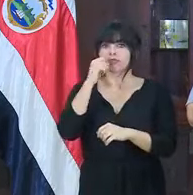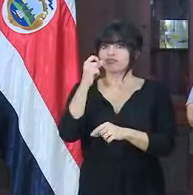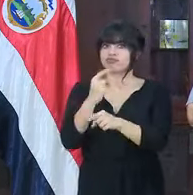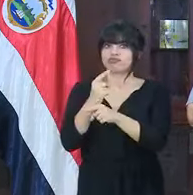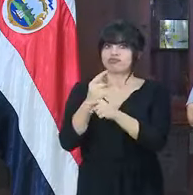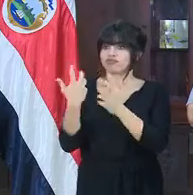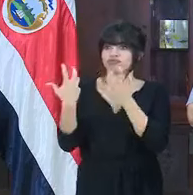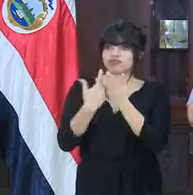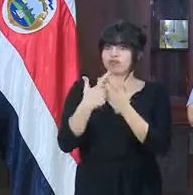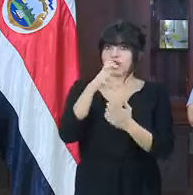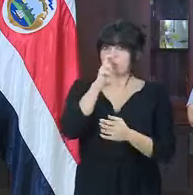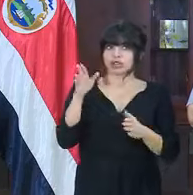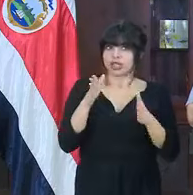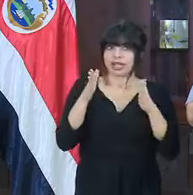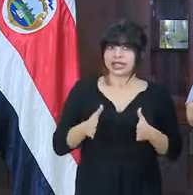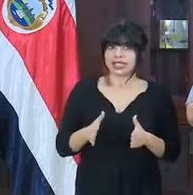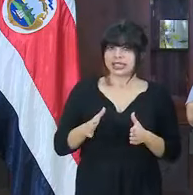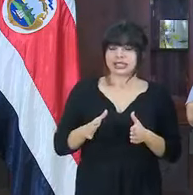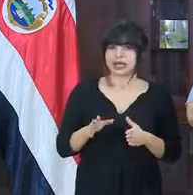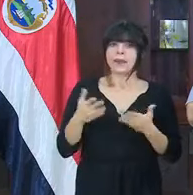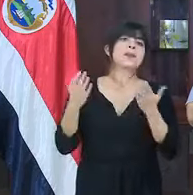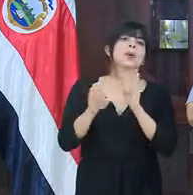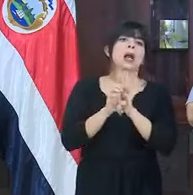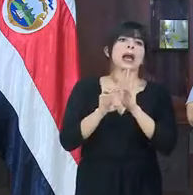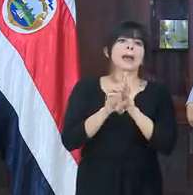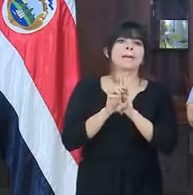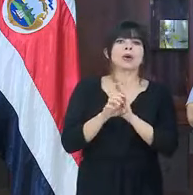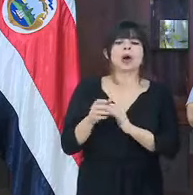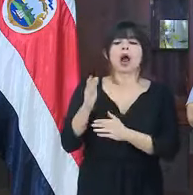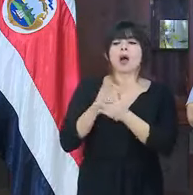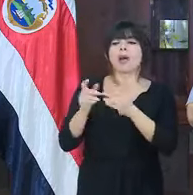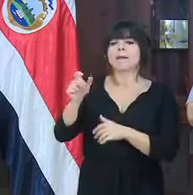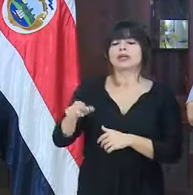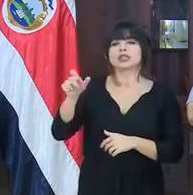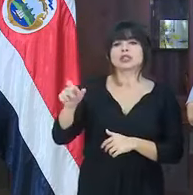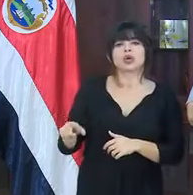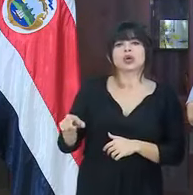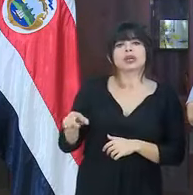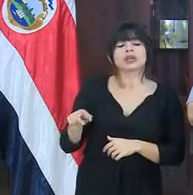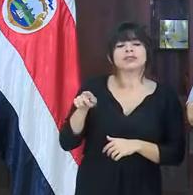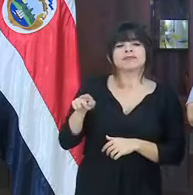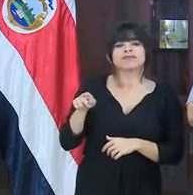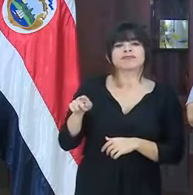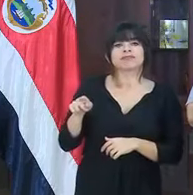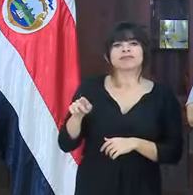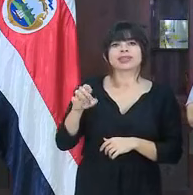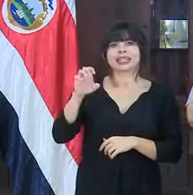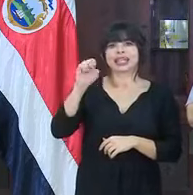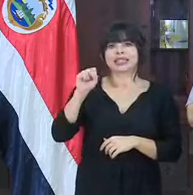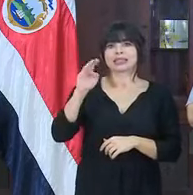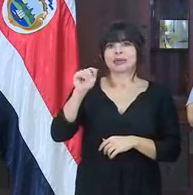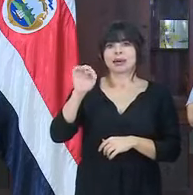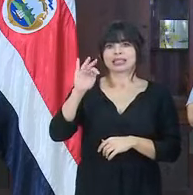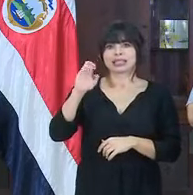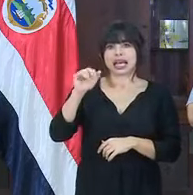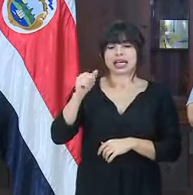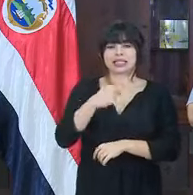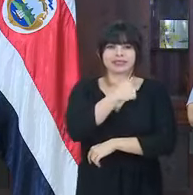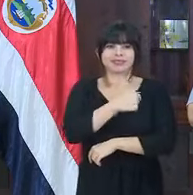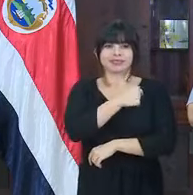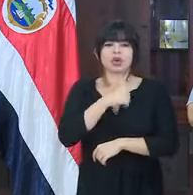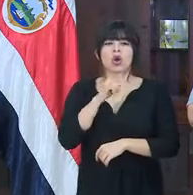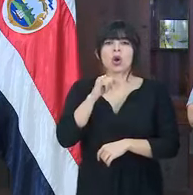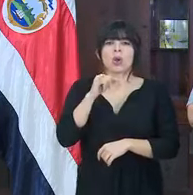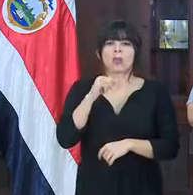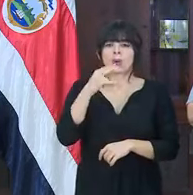de la idiosincrasia costarricense. Por ejemplo, sujetos con esvásticas en sus ropas, en